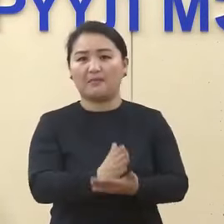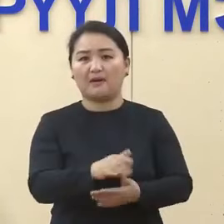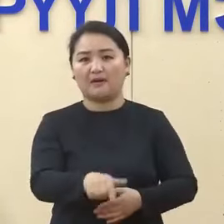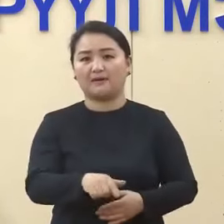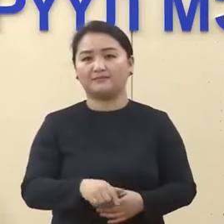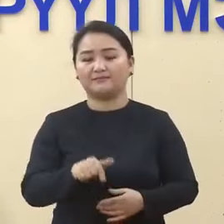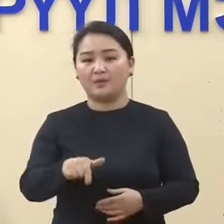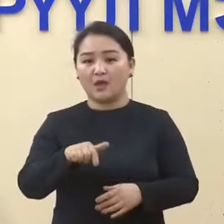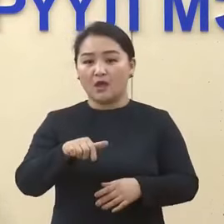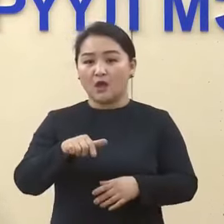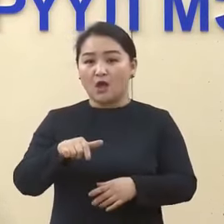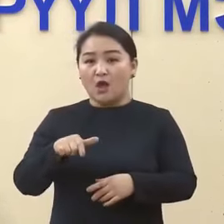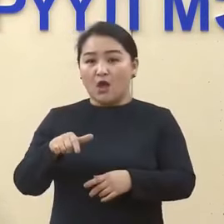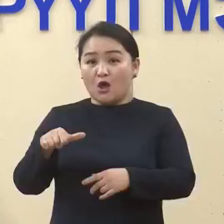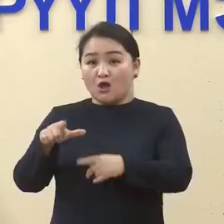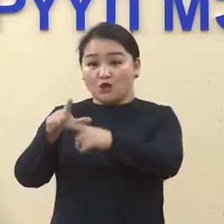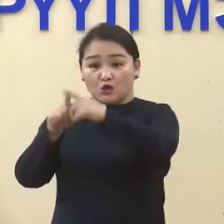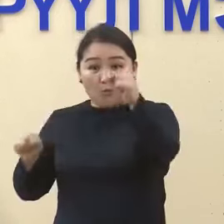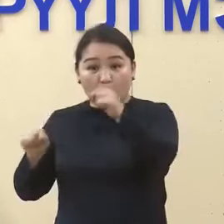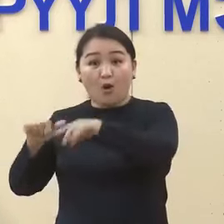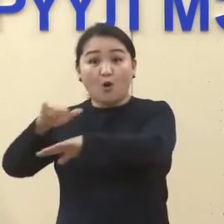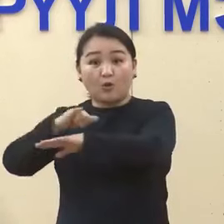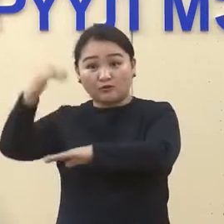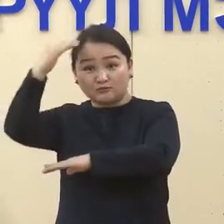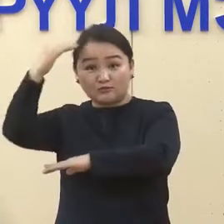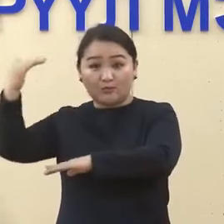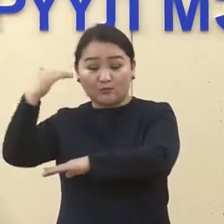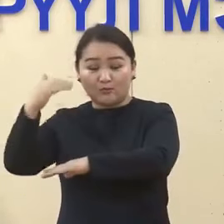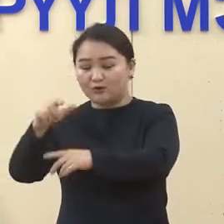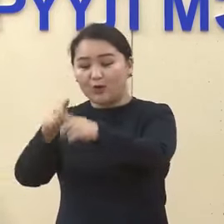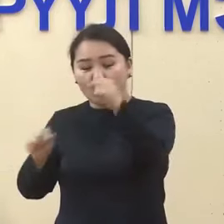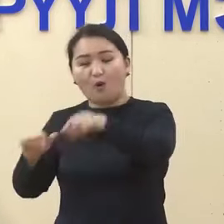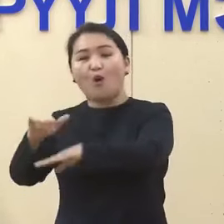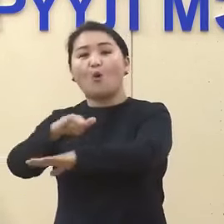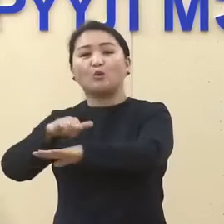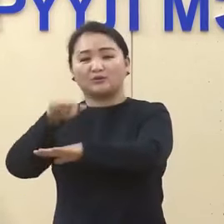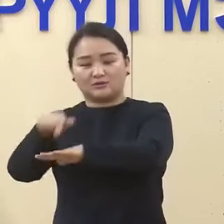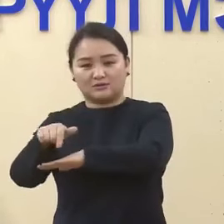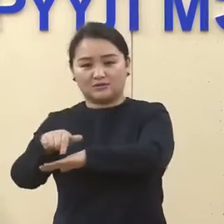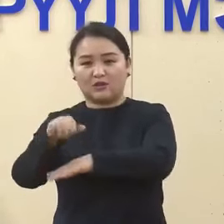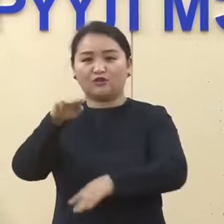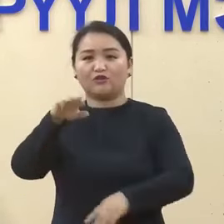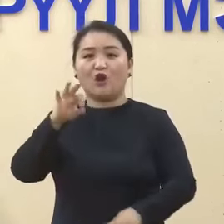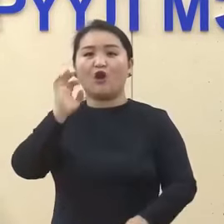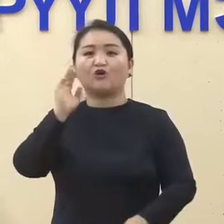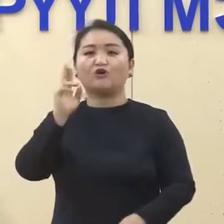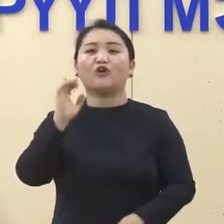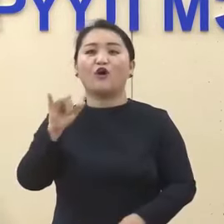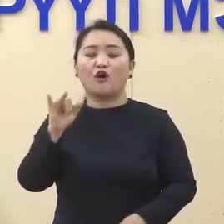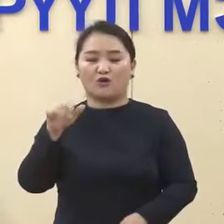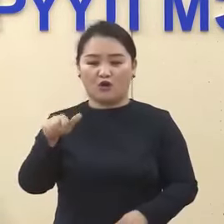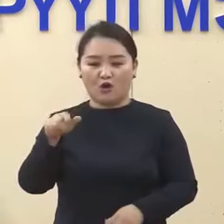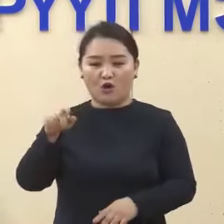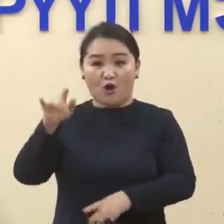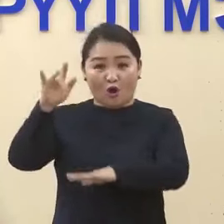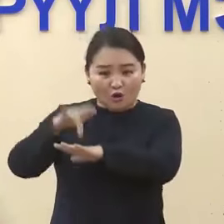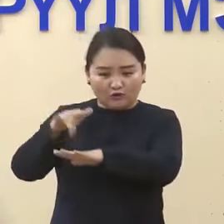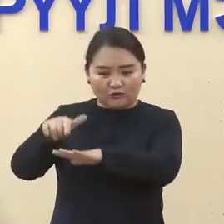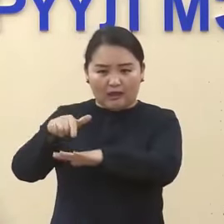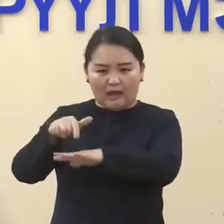бас Япон улсад бол сүүлийн одоо 3 хоногт бол өвчл ялангуяа Токио хотод бол одоо бас нэлээд